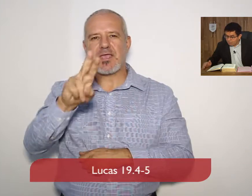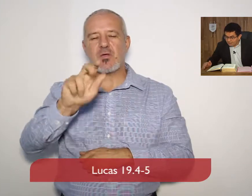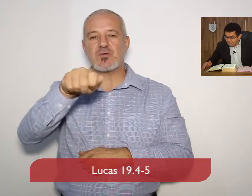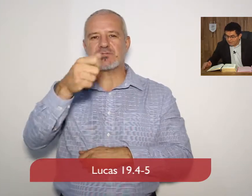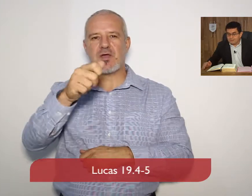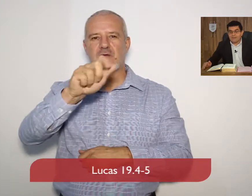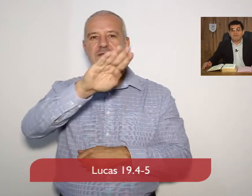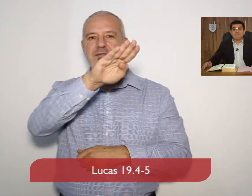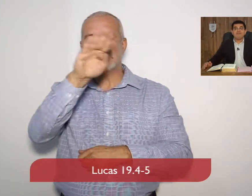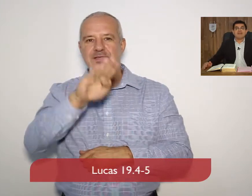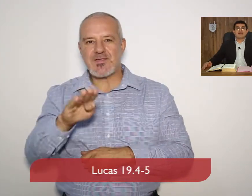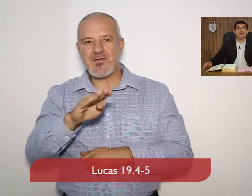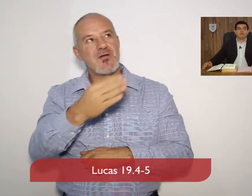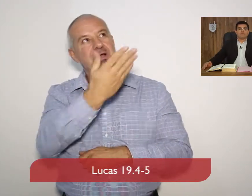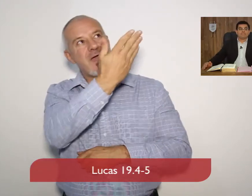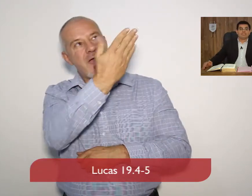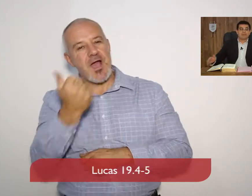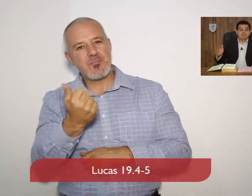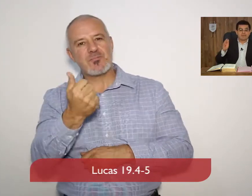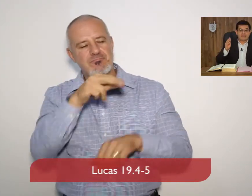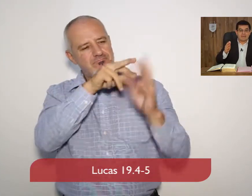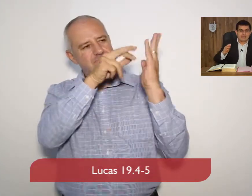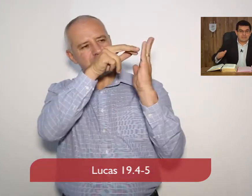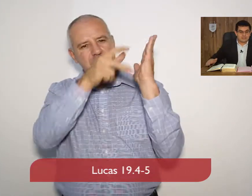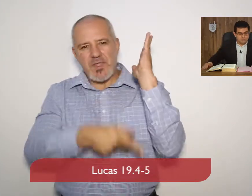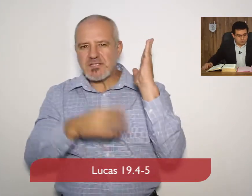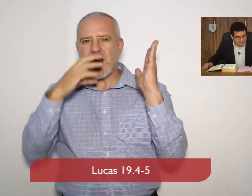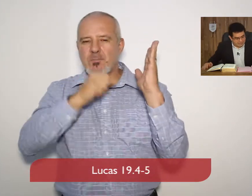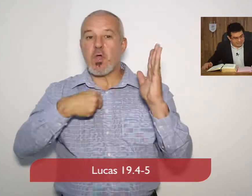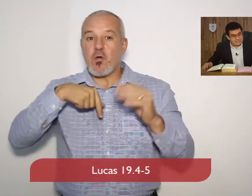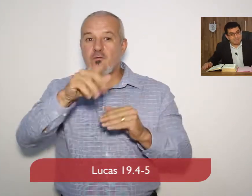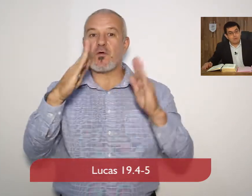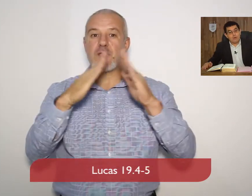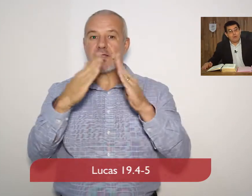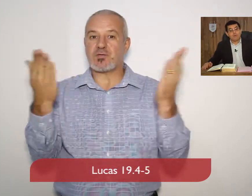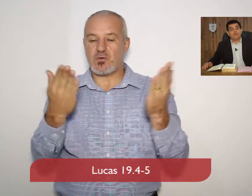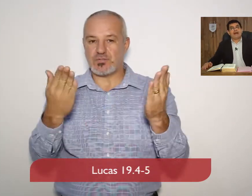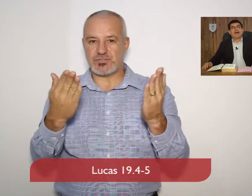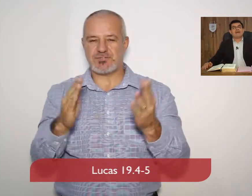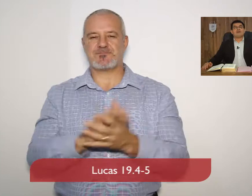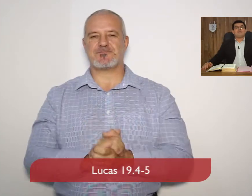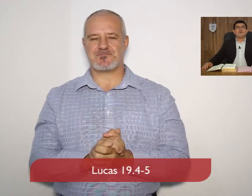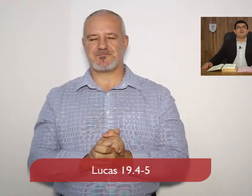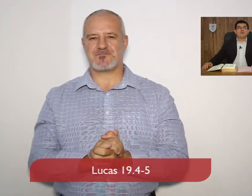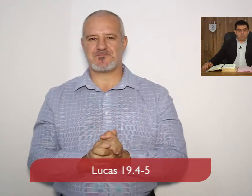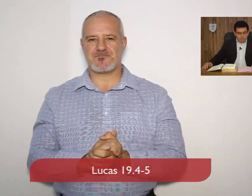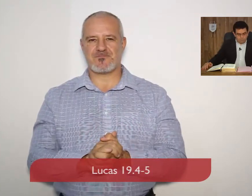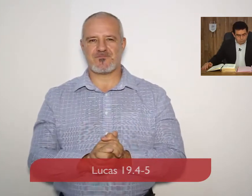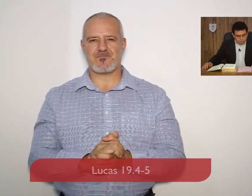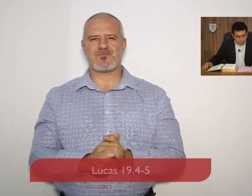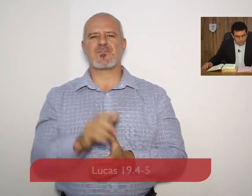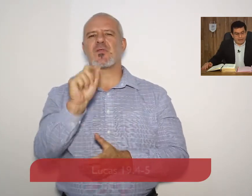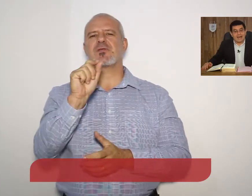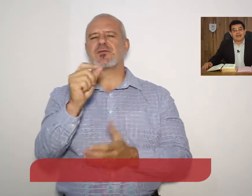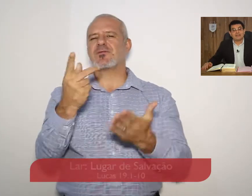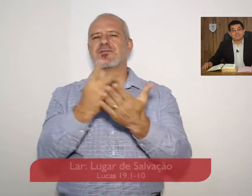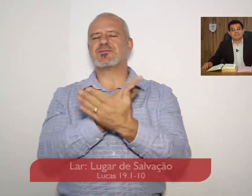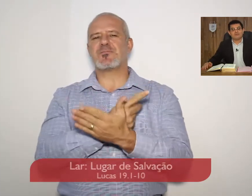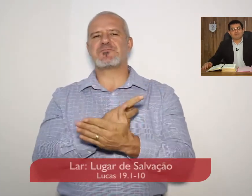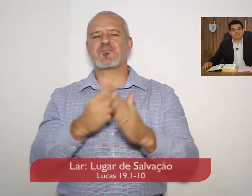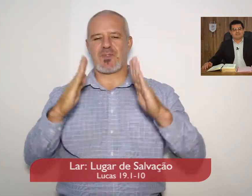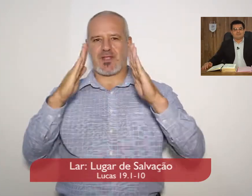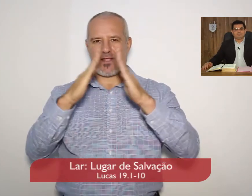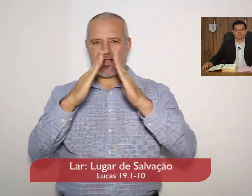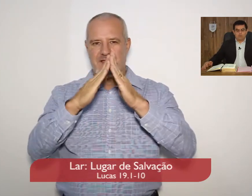me convém ficar hoje em sua casa. O lar como lugar